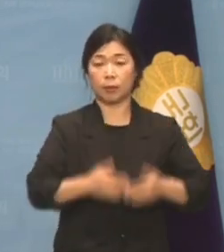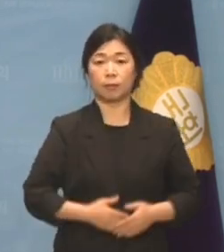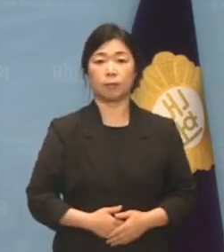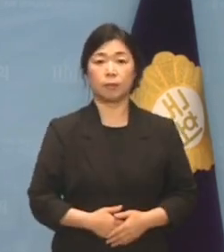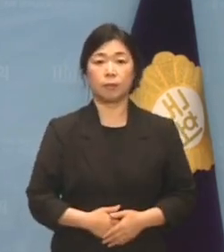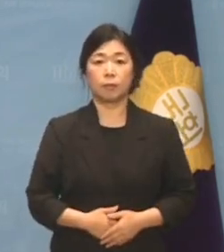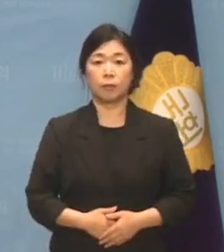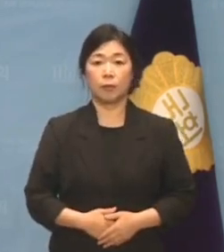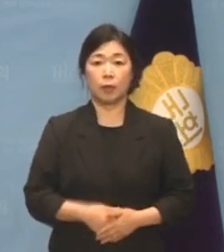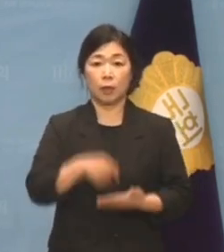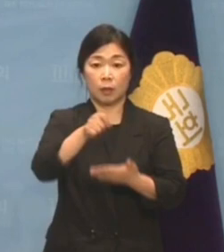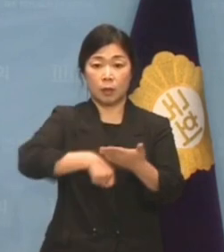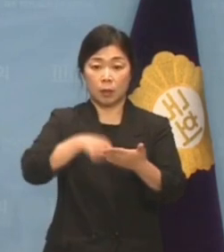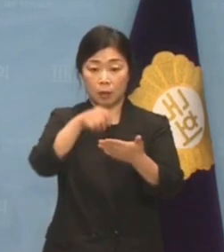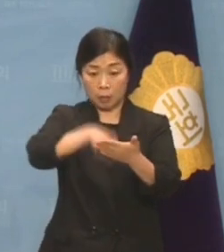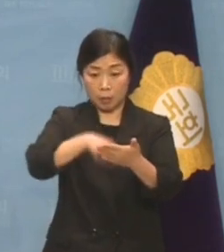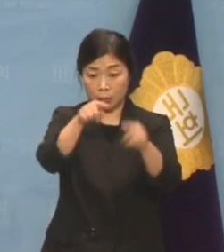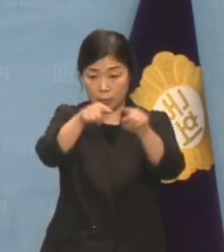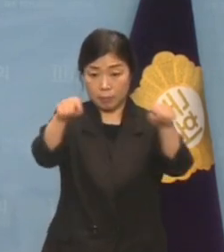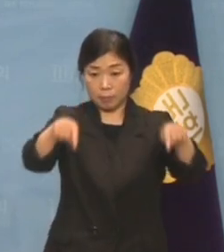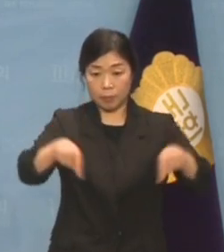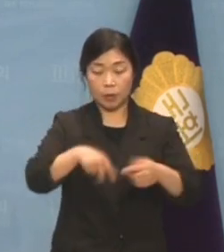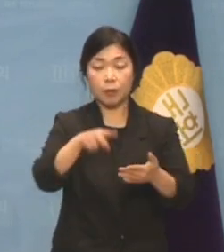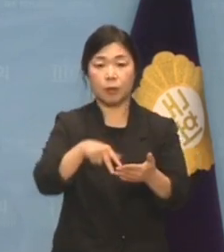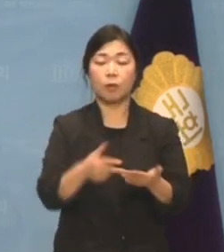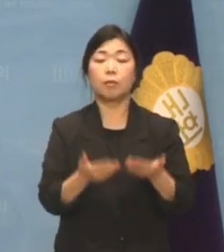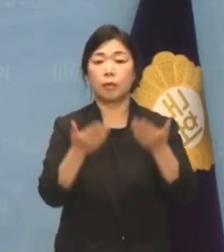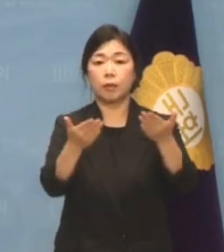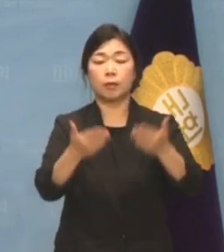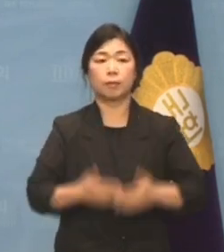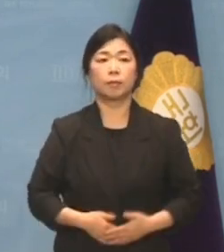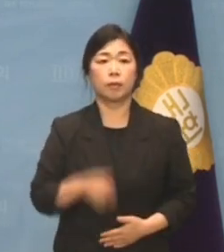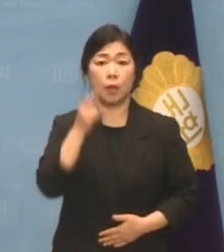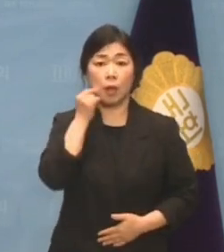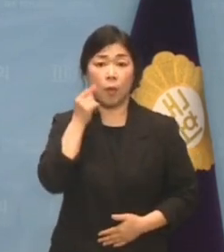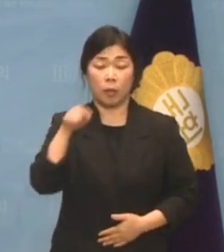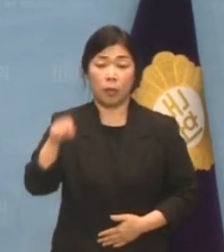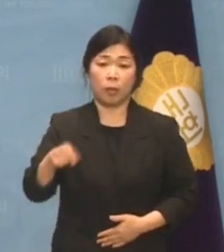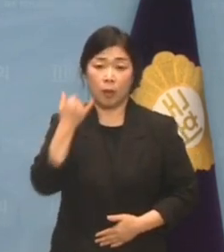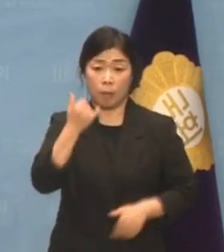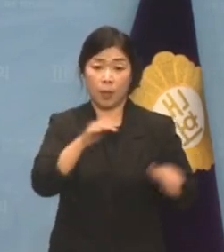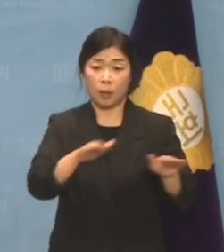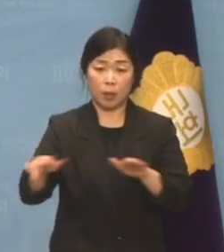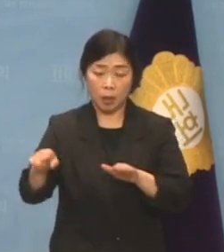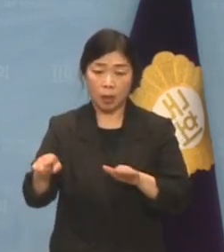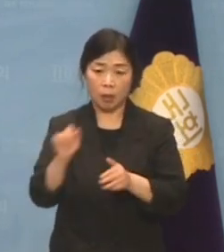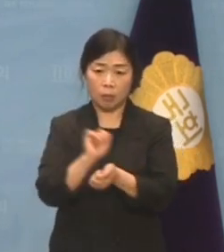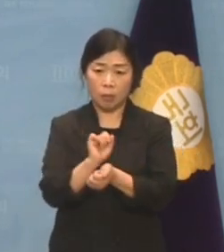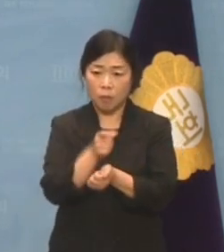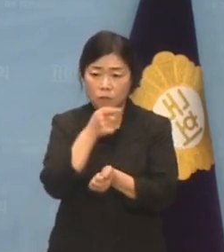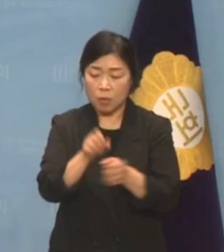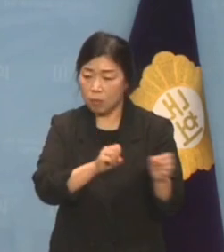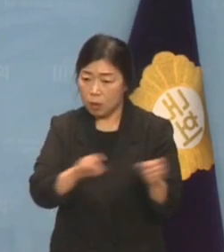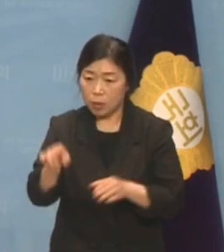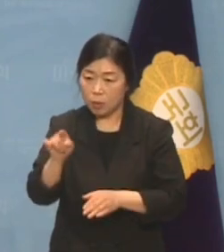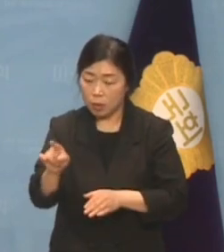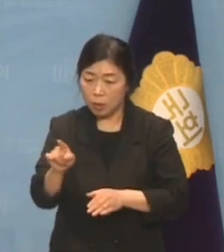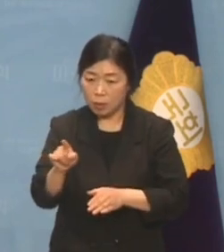합니다. 기자회견문 낭독하겠습니다. 후쿠시마 방사성 오염수 시찰 구경이